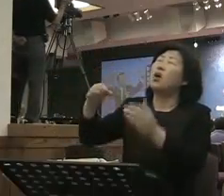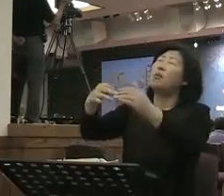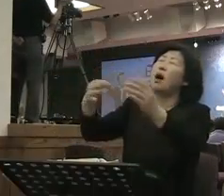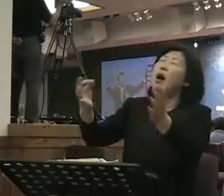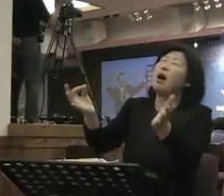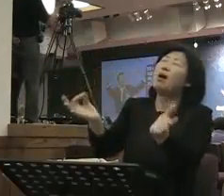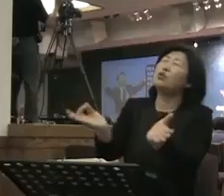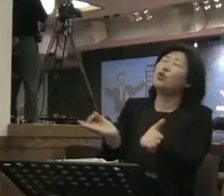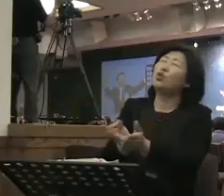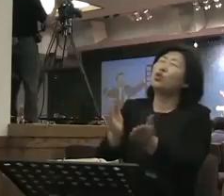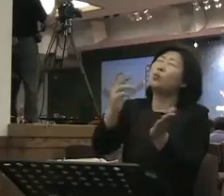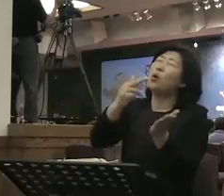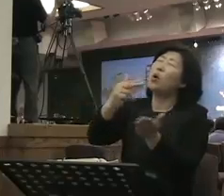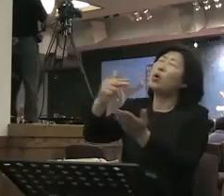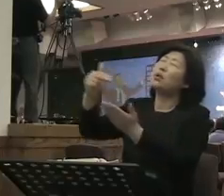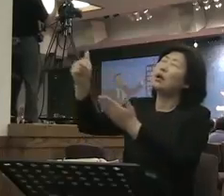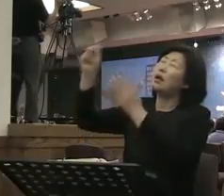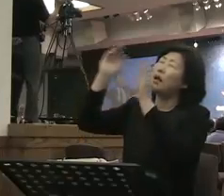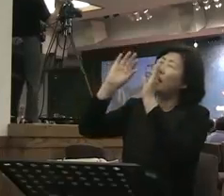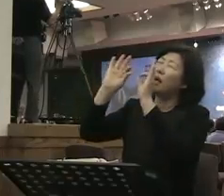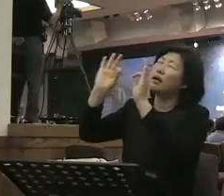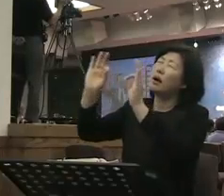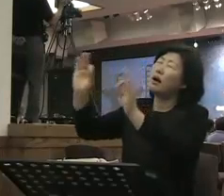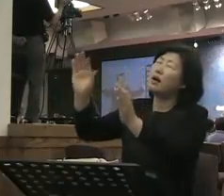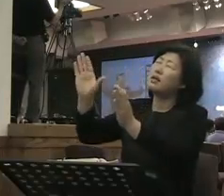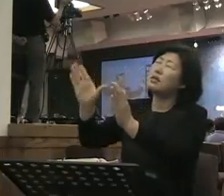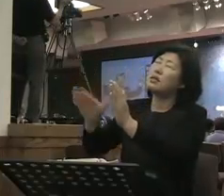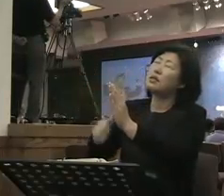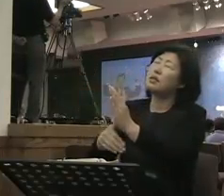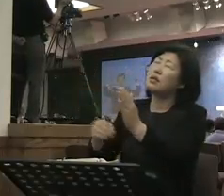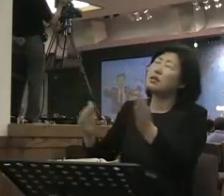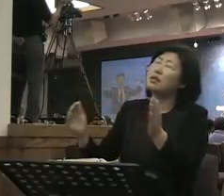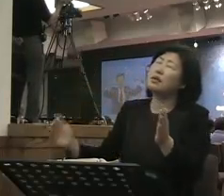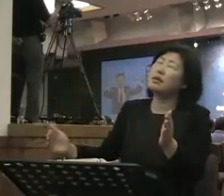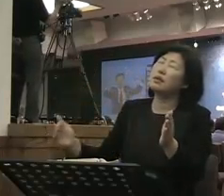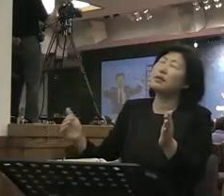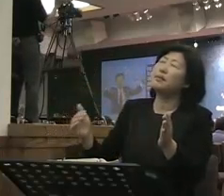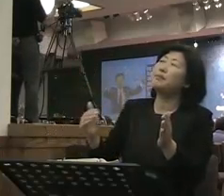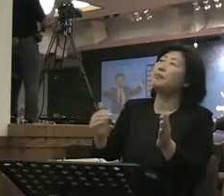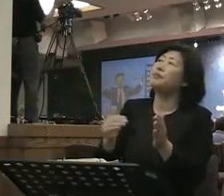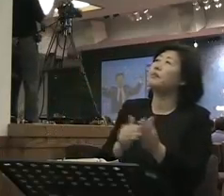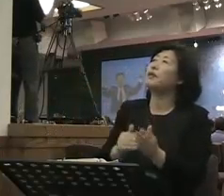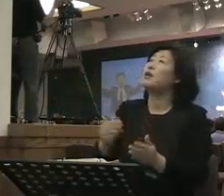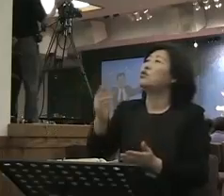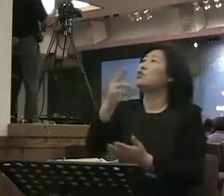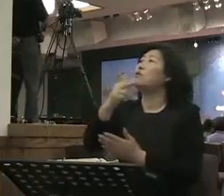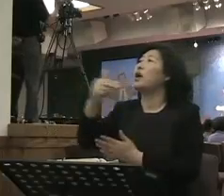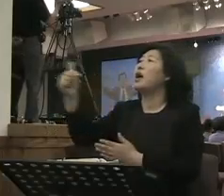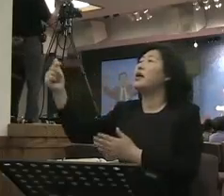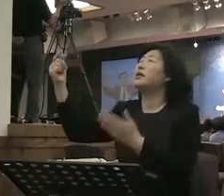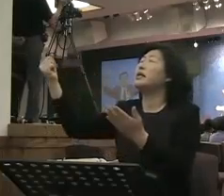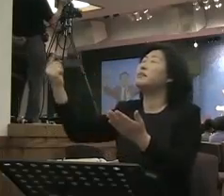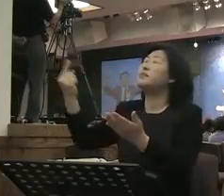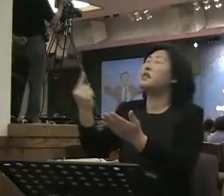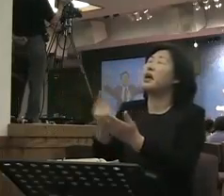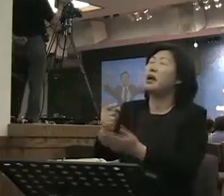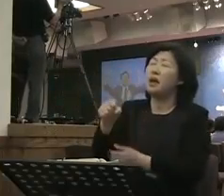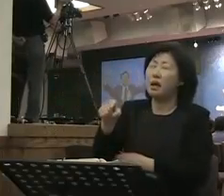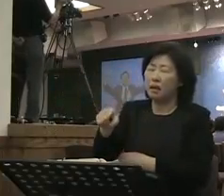모든 열방 주볼 때 주의 임재 이곳에